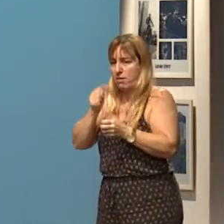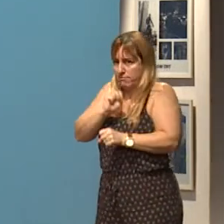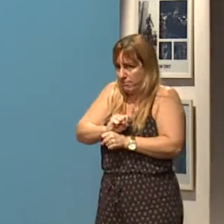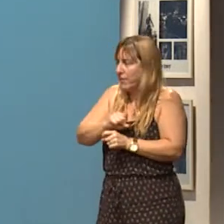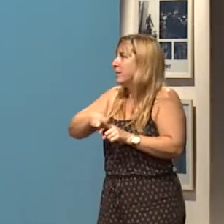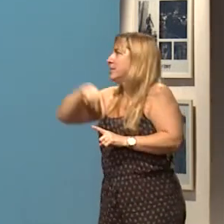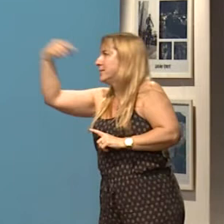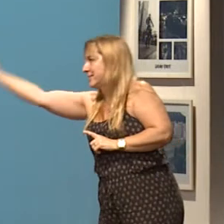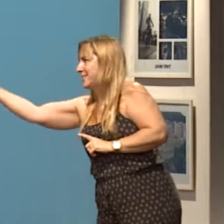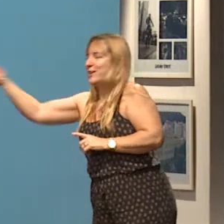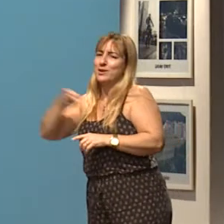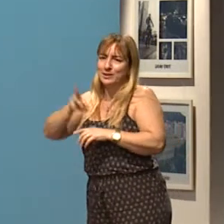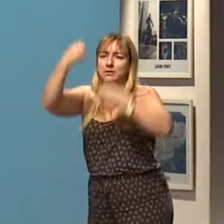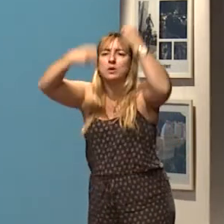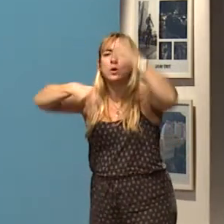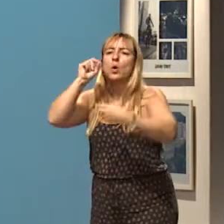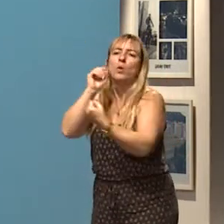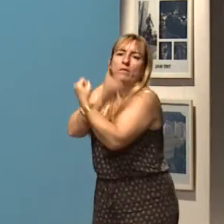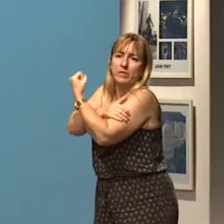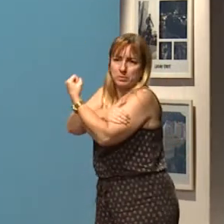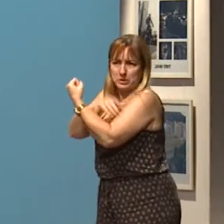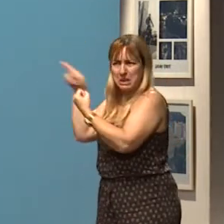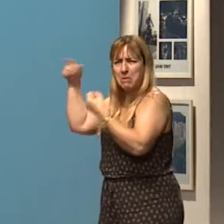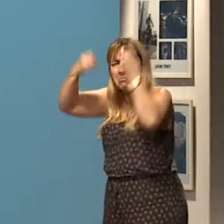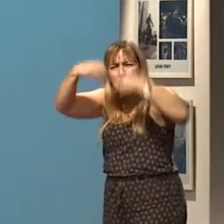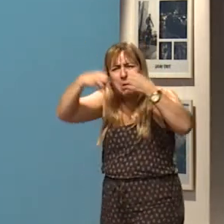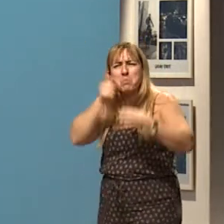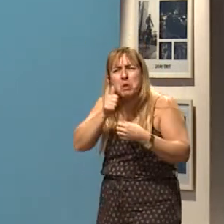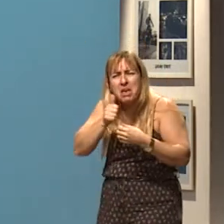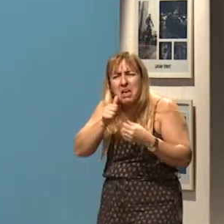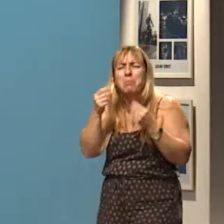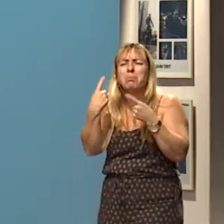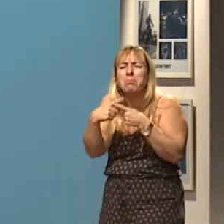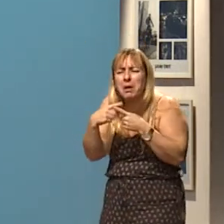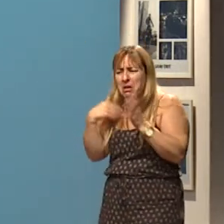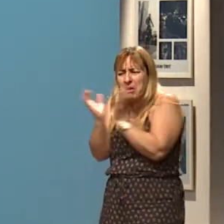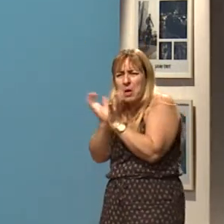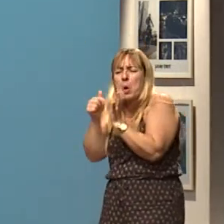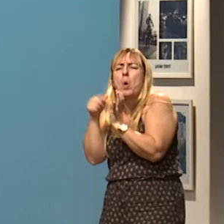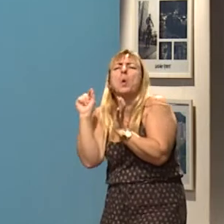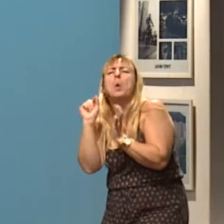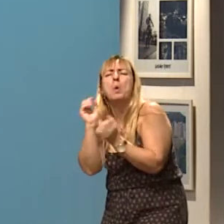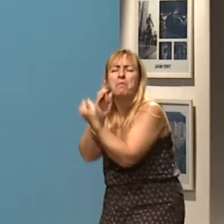No final eu vou mostrar um vídeo, agora a Aline vai palestrar, explicar sobre o feminismo. E eu